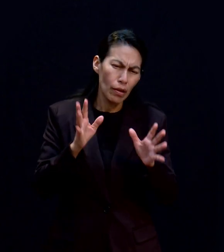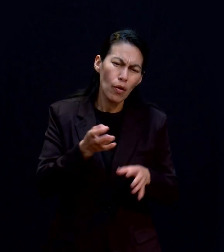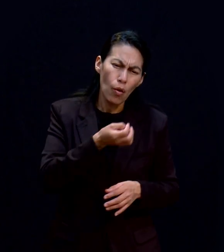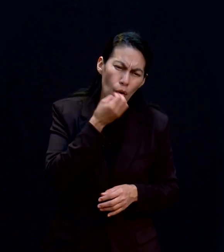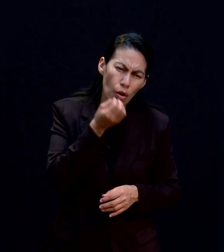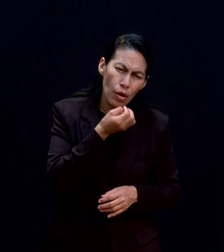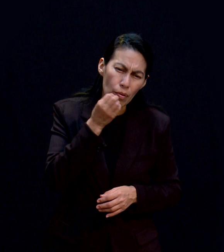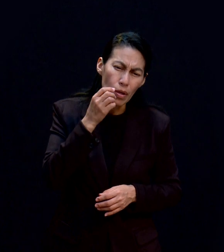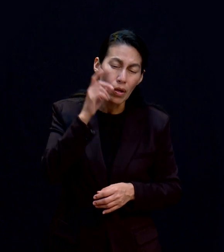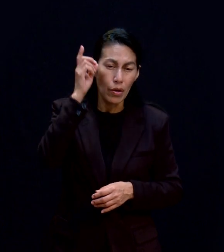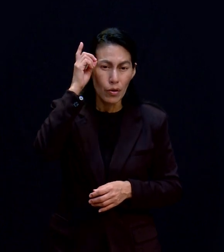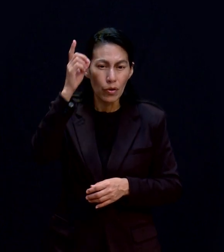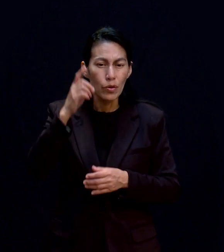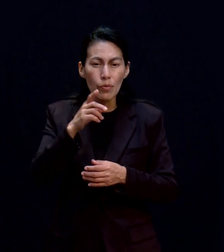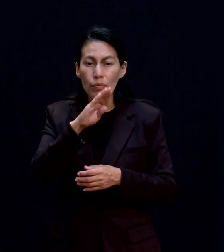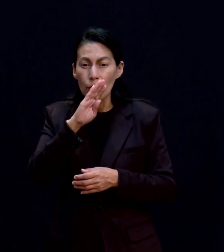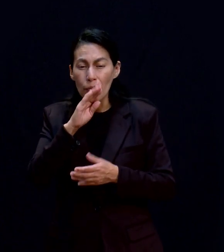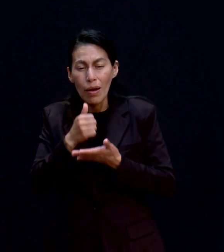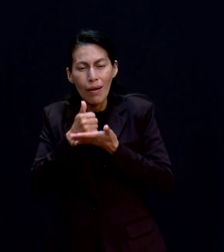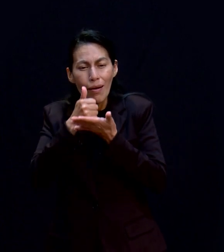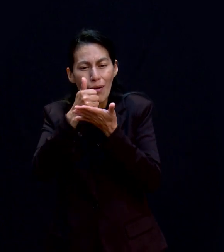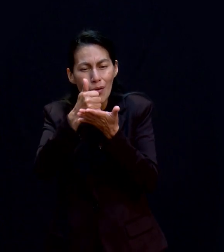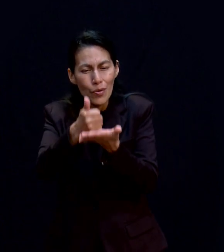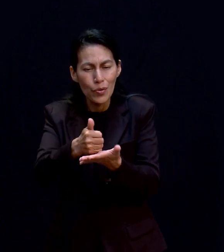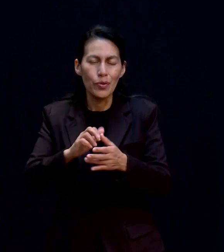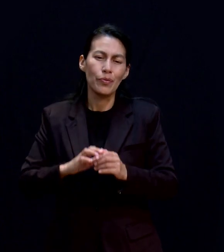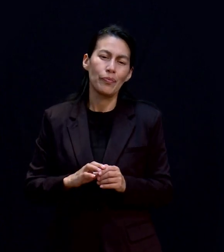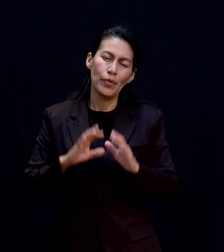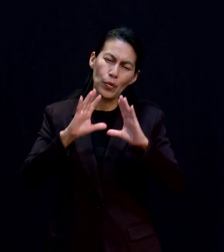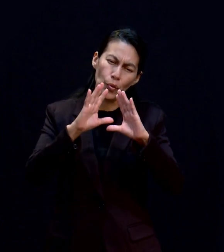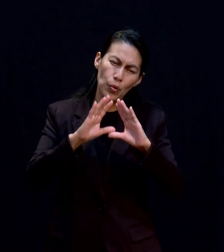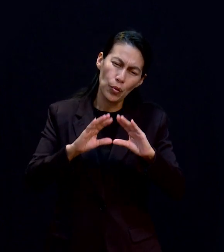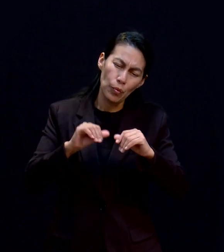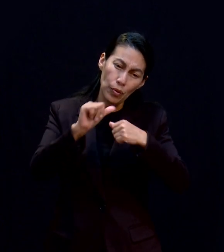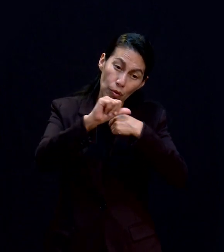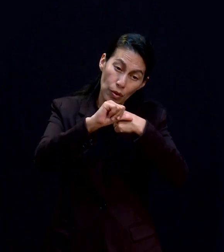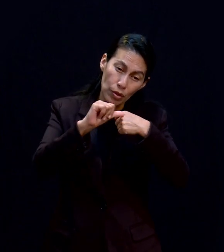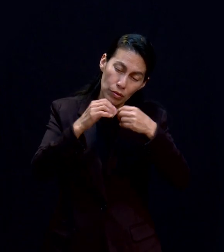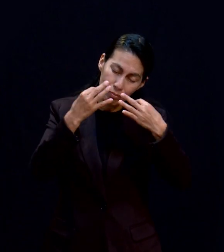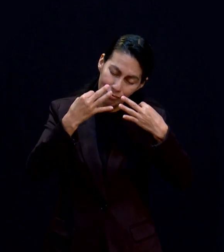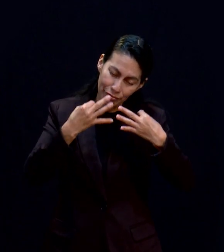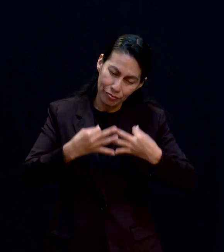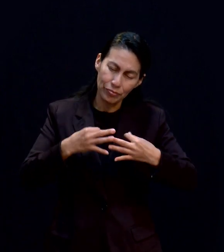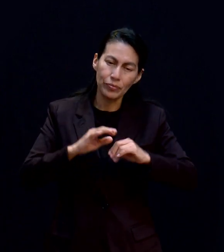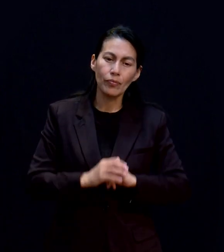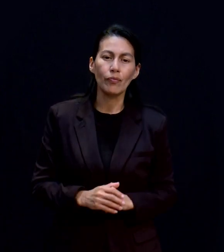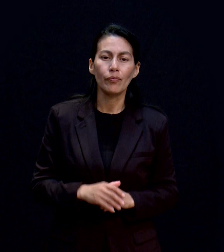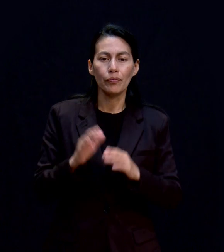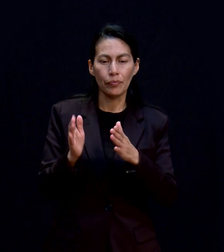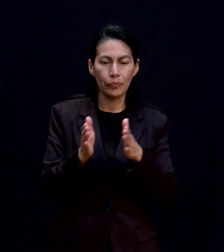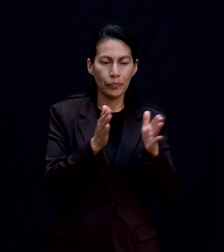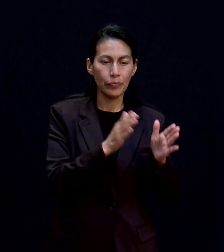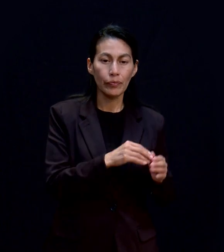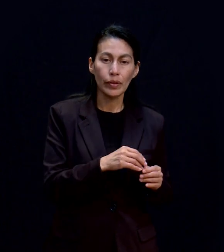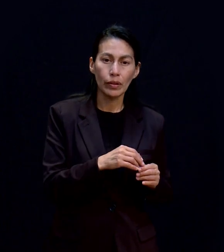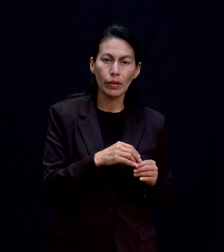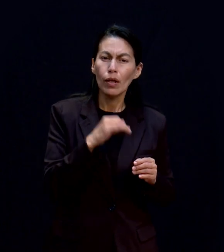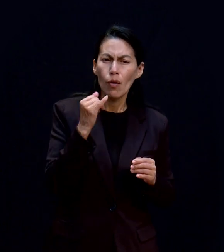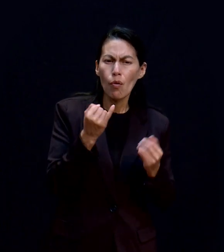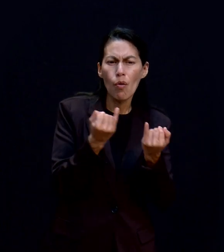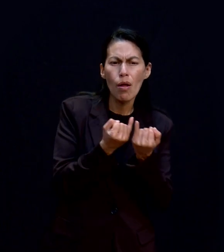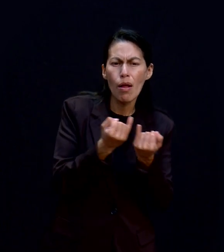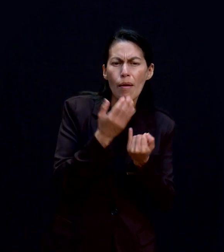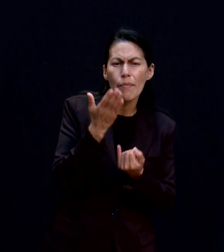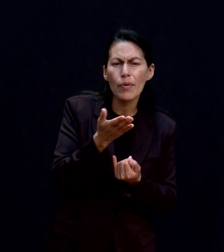dios le ayude en estos momentos difíciles en que está siendo intervenida también pido